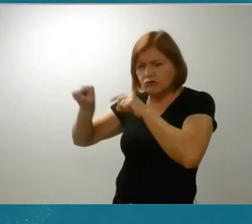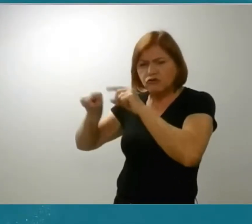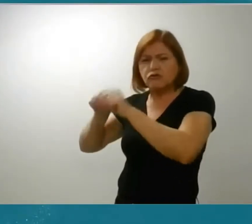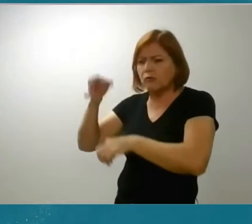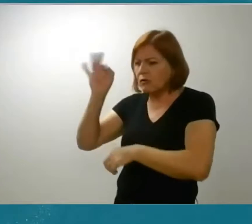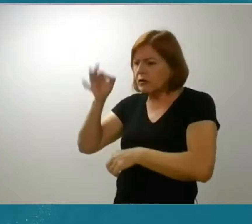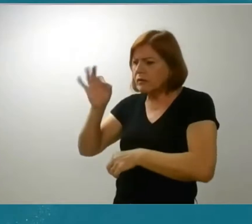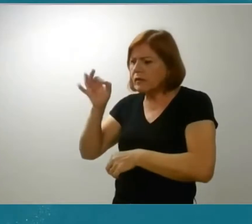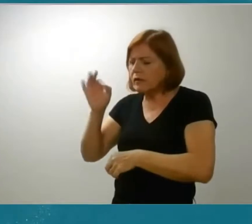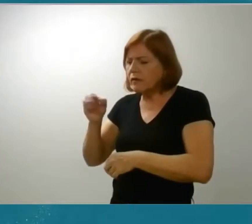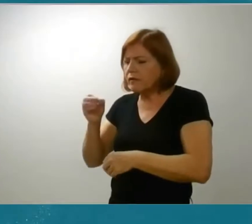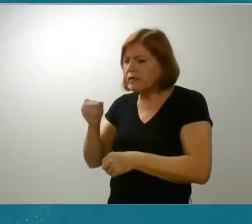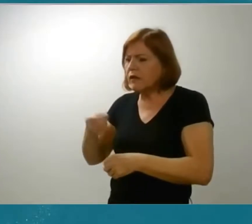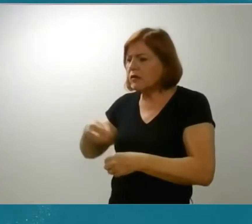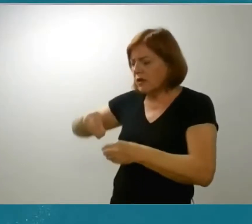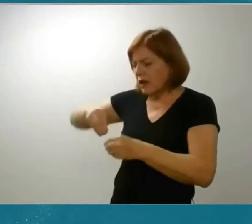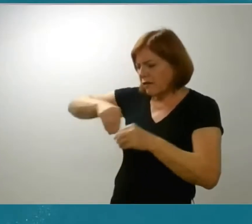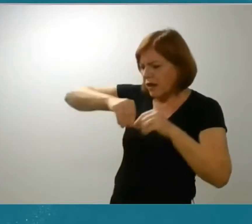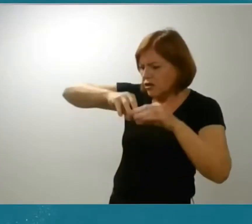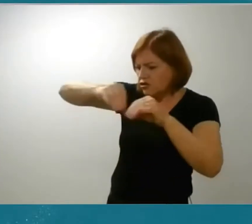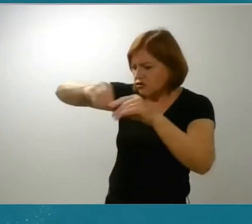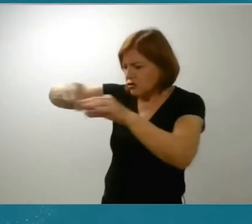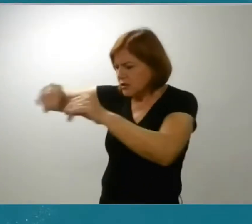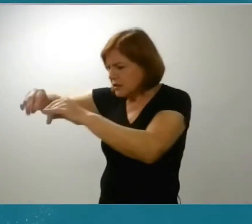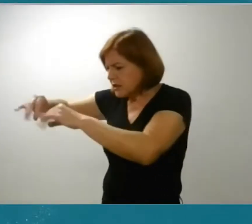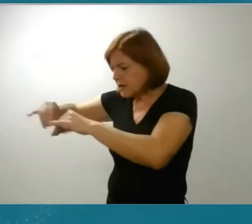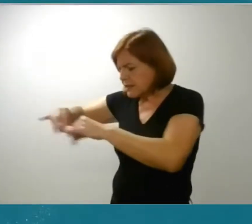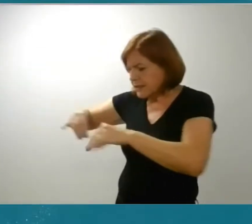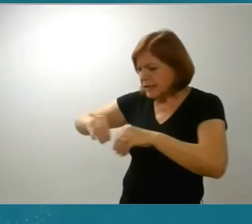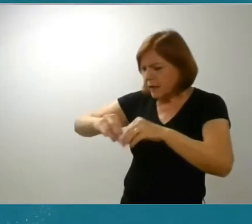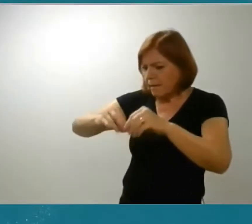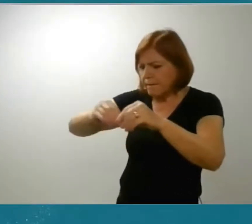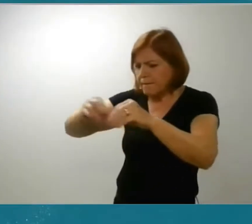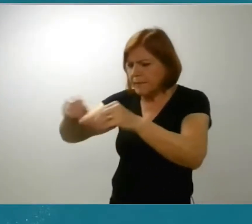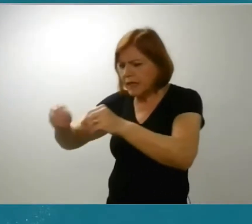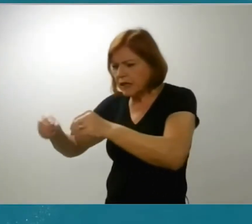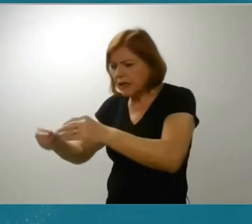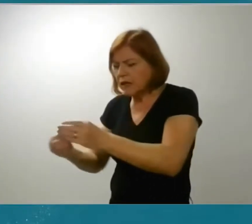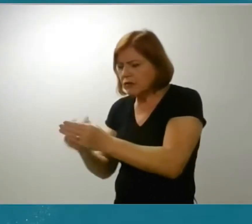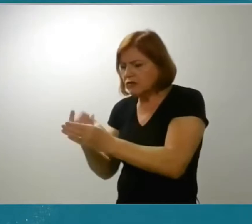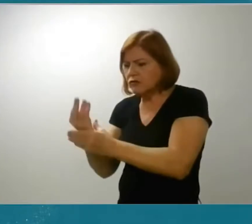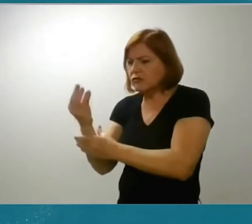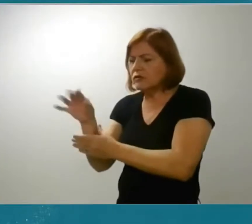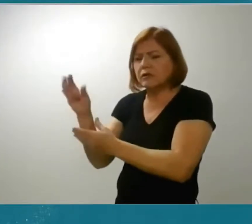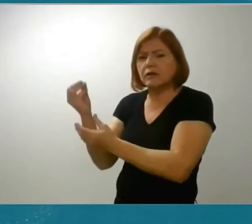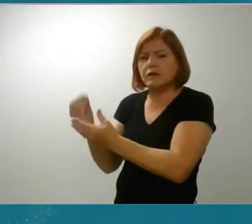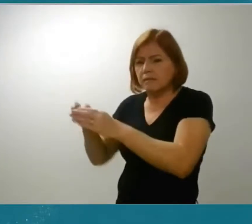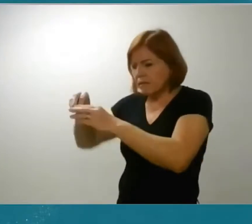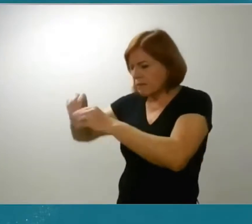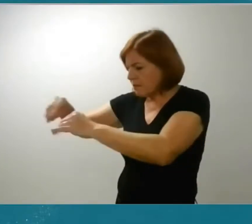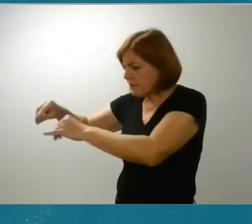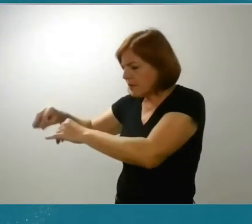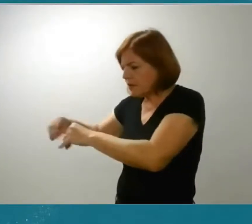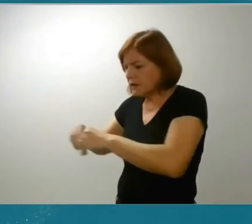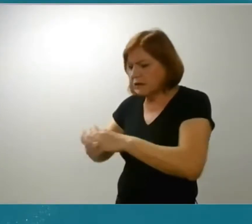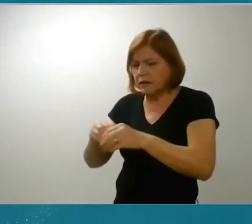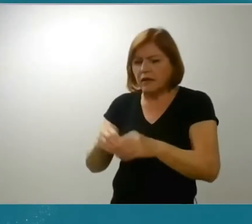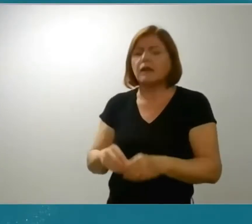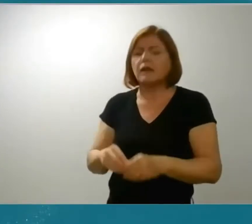Irmãos, quer dizer que a igreja hoje, nós precisamos fazer isso. Dedica-se com prazer a